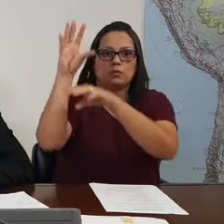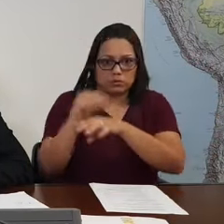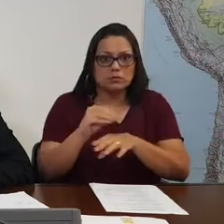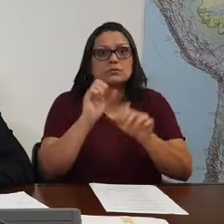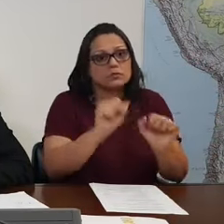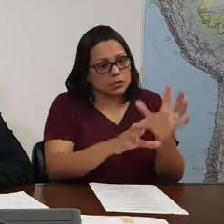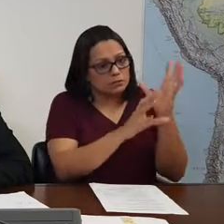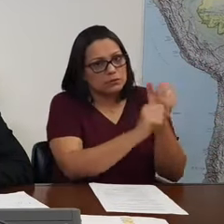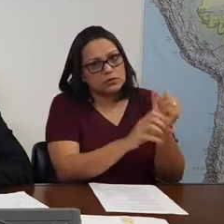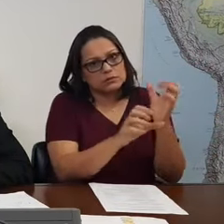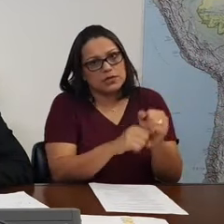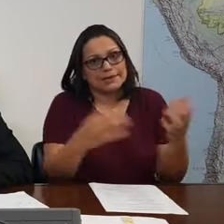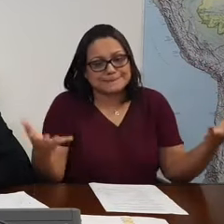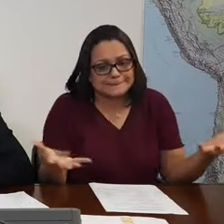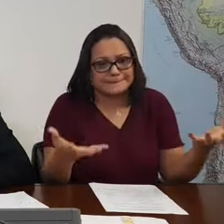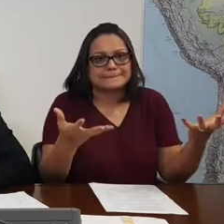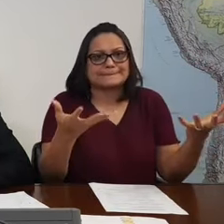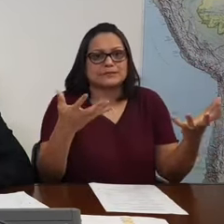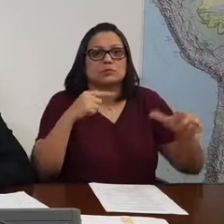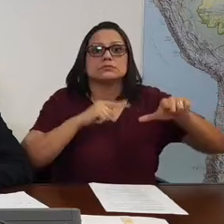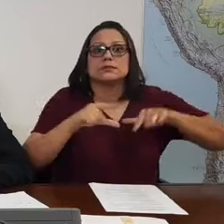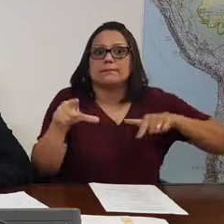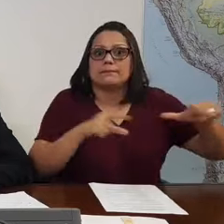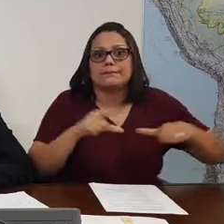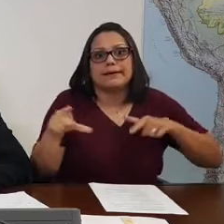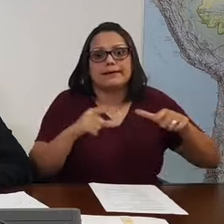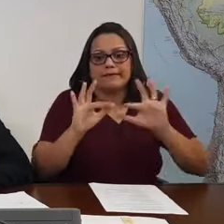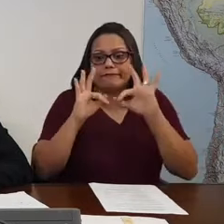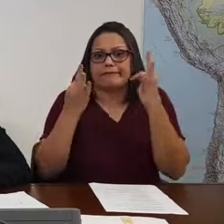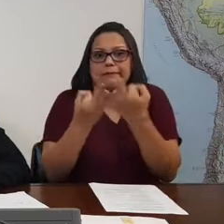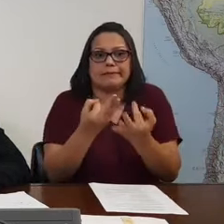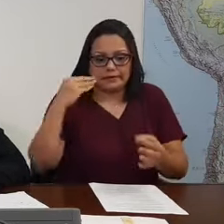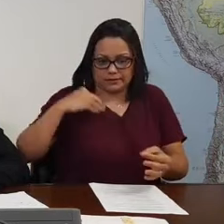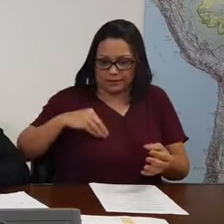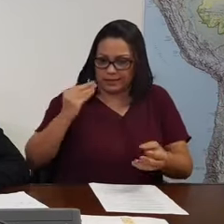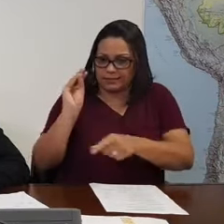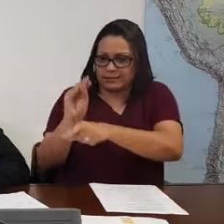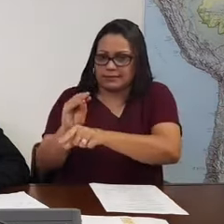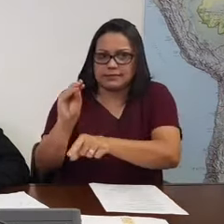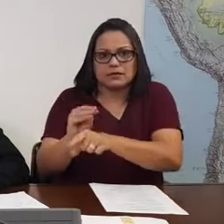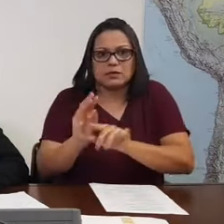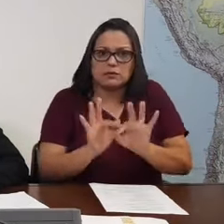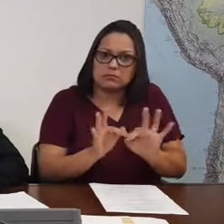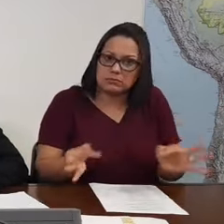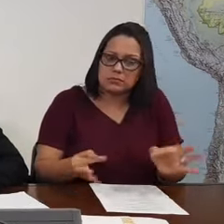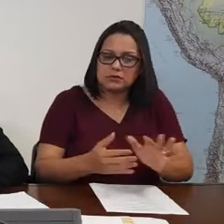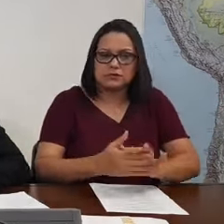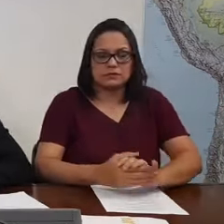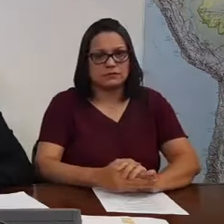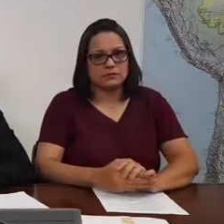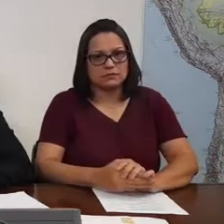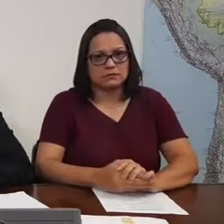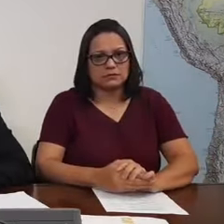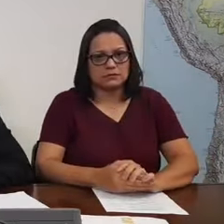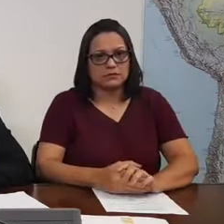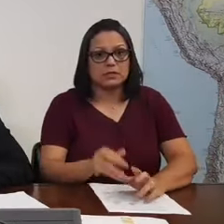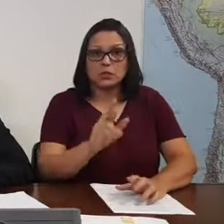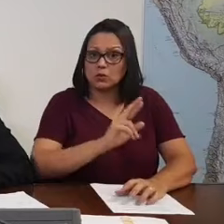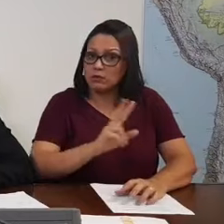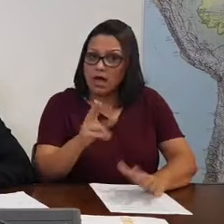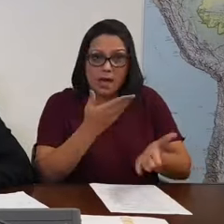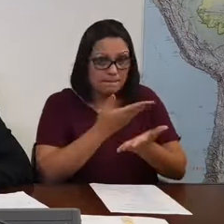e termina penalizando, tirando aí o ganha-pão do trabalhador humilde na ponta da linha. Não é perder a carteira de habilitação, ele